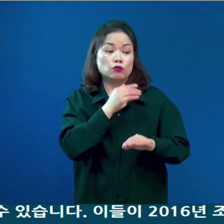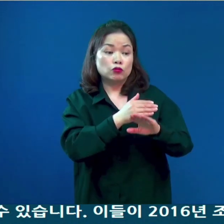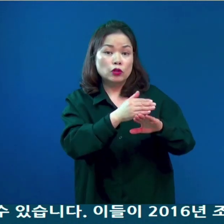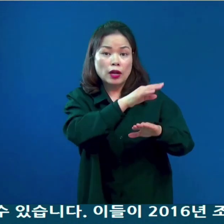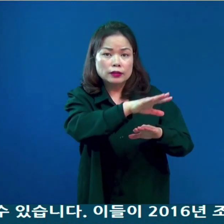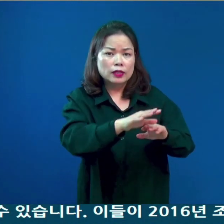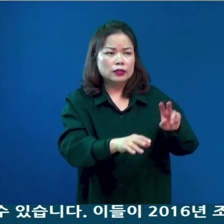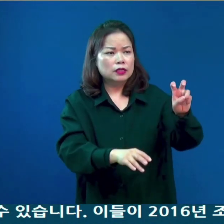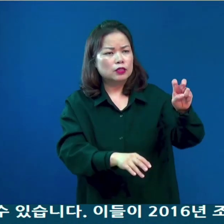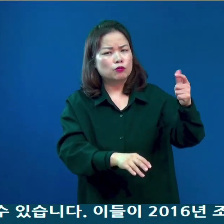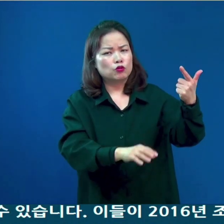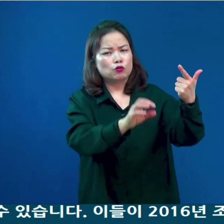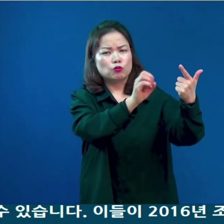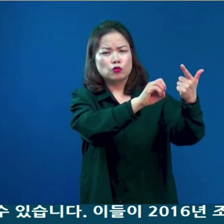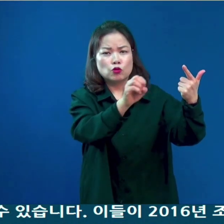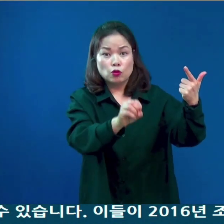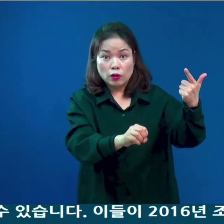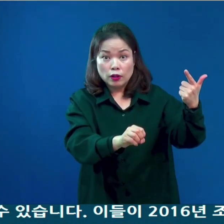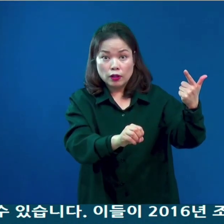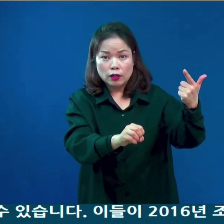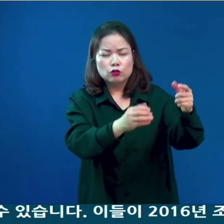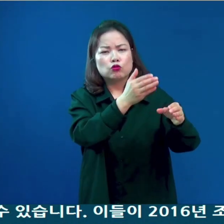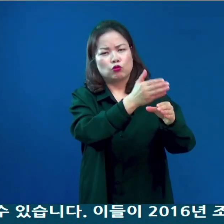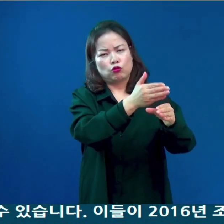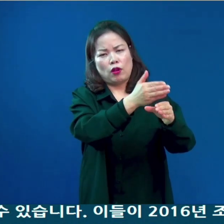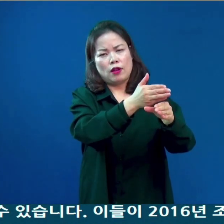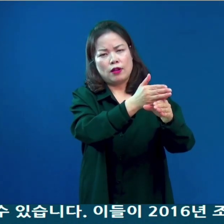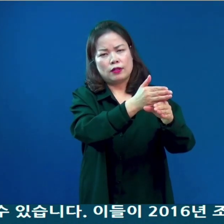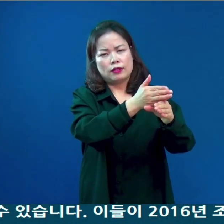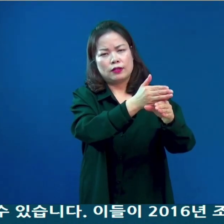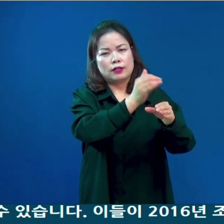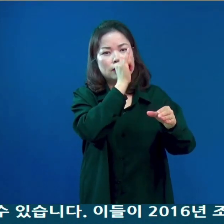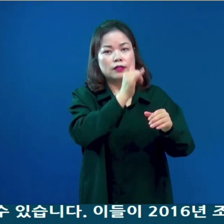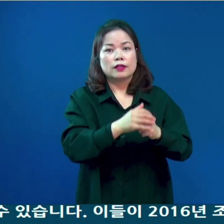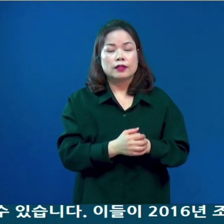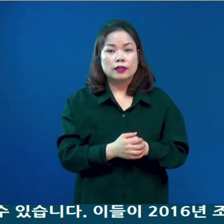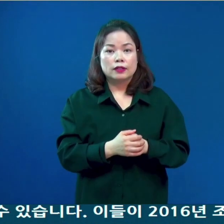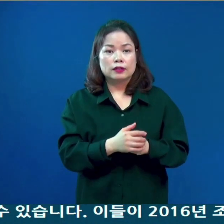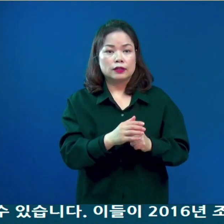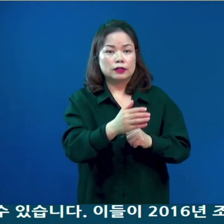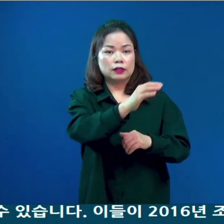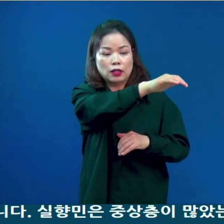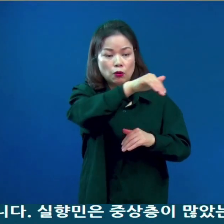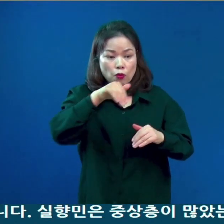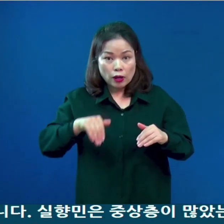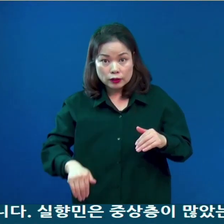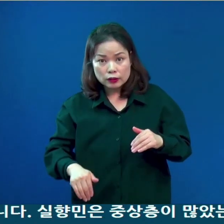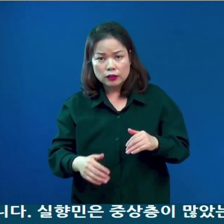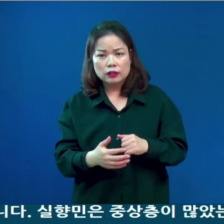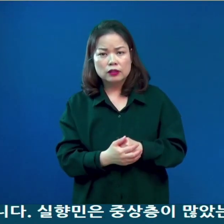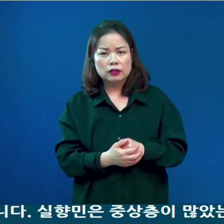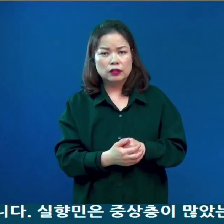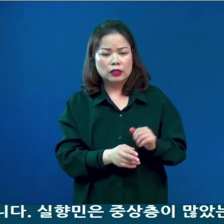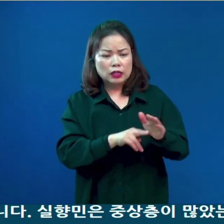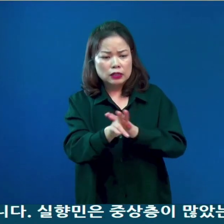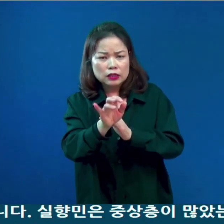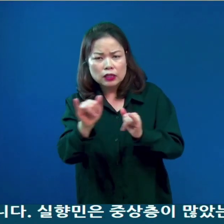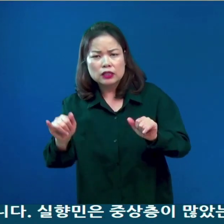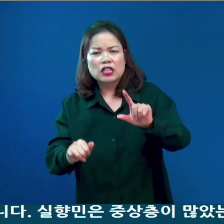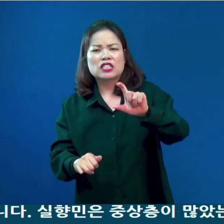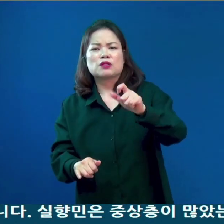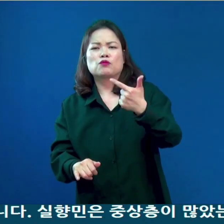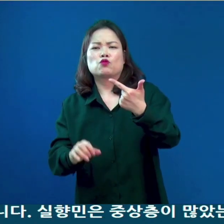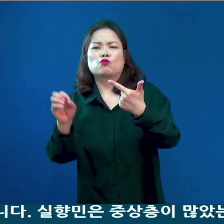북한에서는 26%가 중간층을 이뤘어요. 상을 이뤘어요. 근데 이들이 남한에 와서는 10.6%밖에 되지